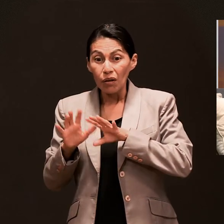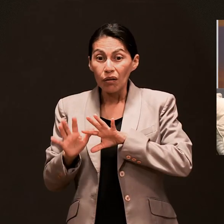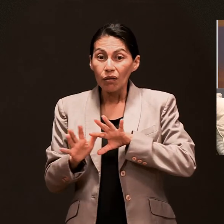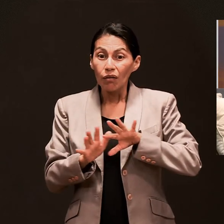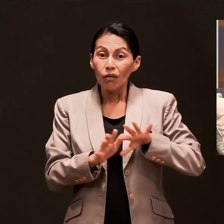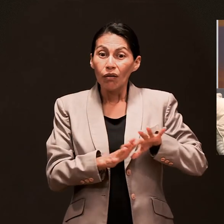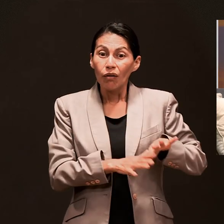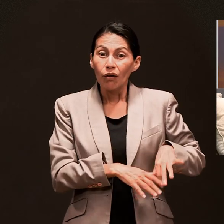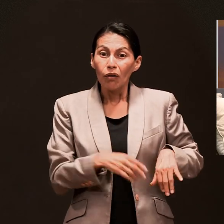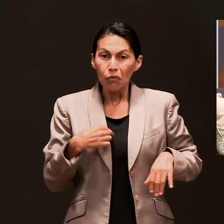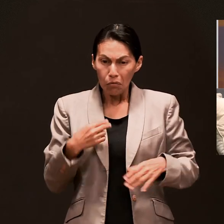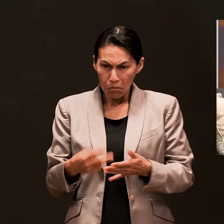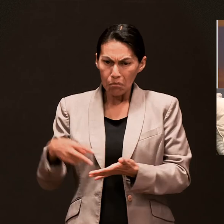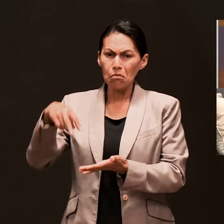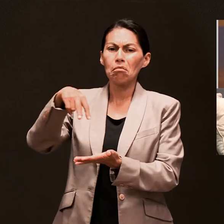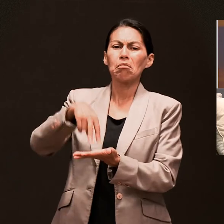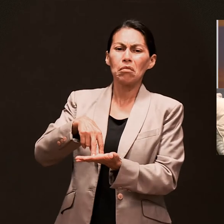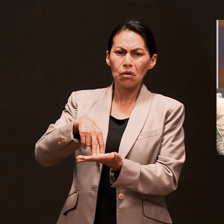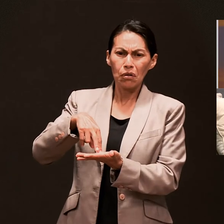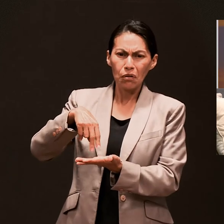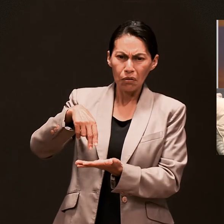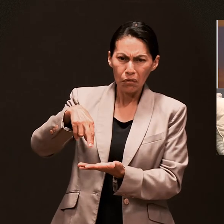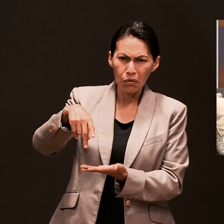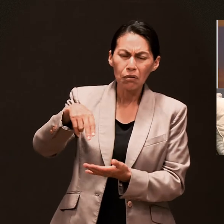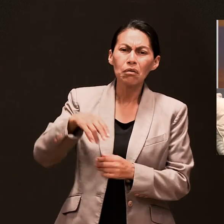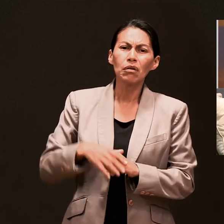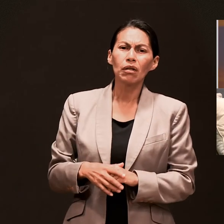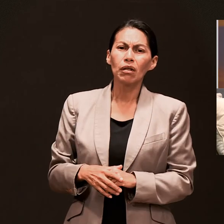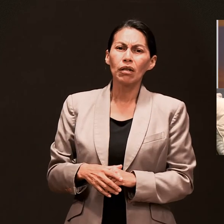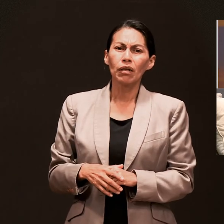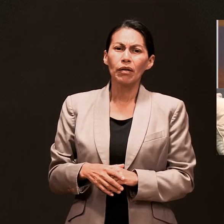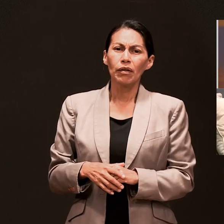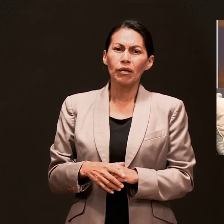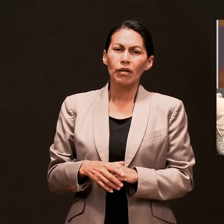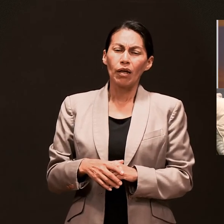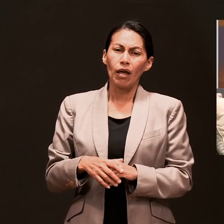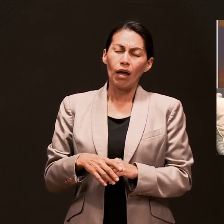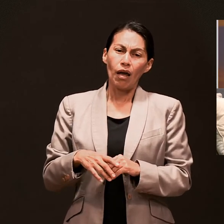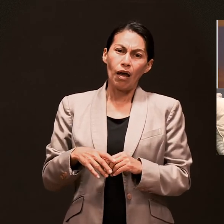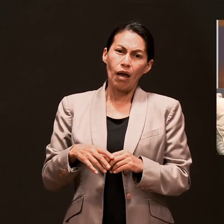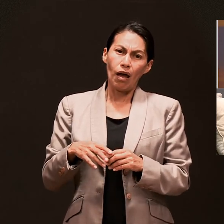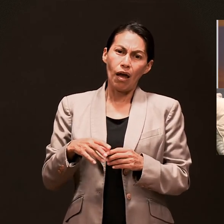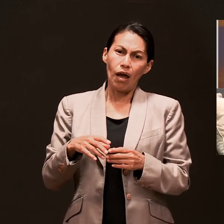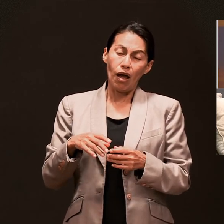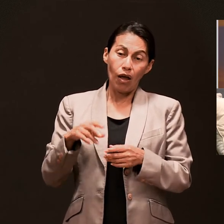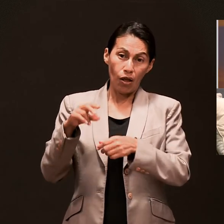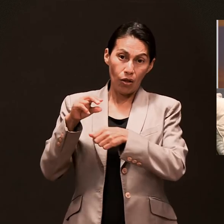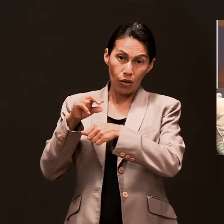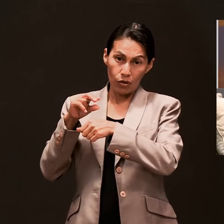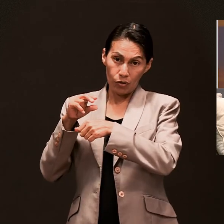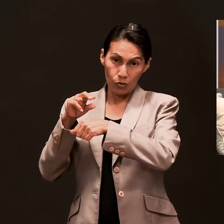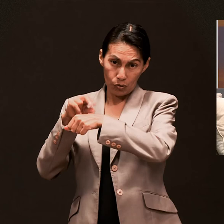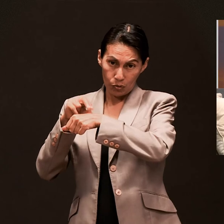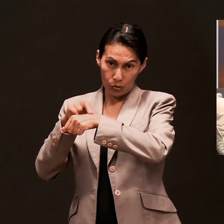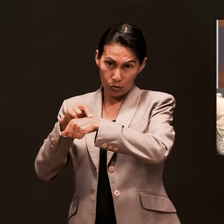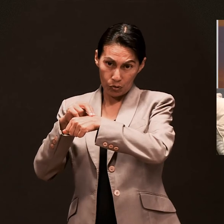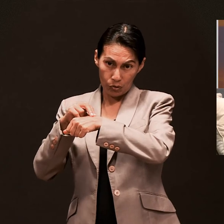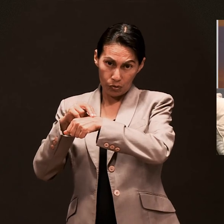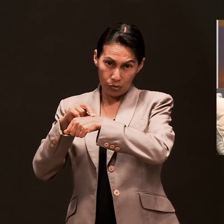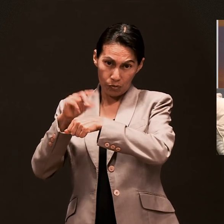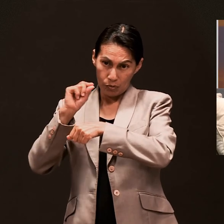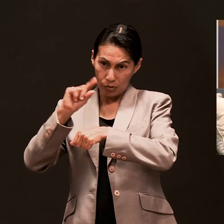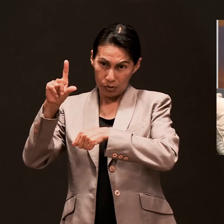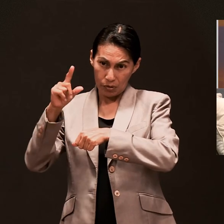pude estar bien me coloque y finalmente el el traumatólogo tuvo que venir a a